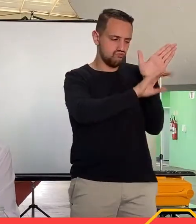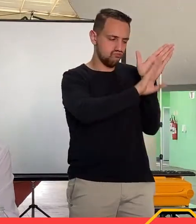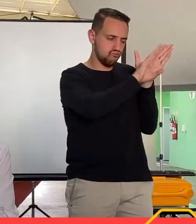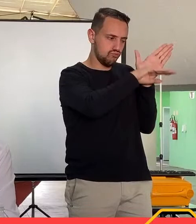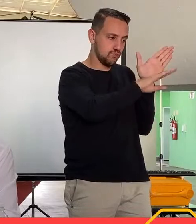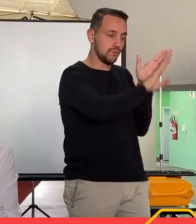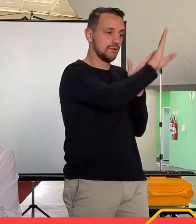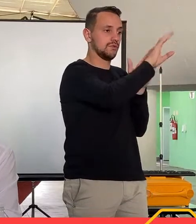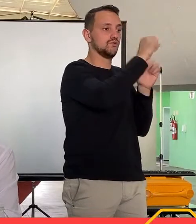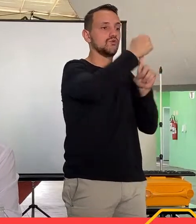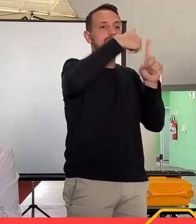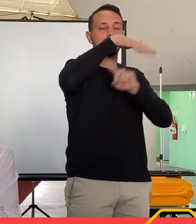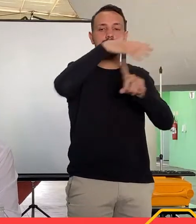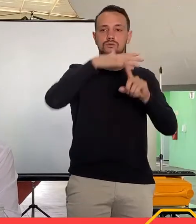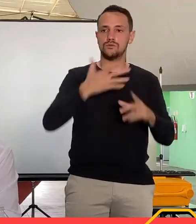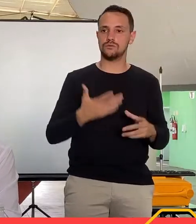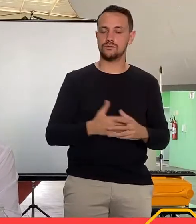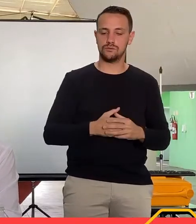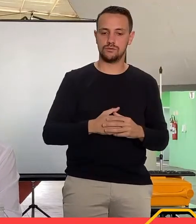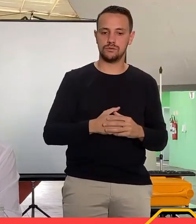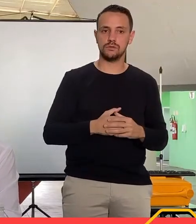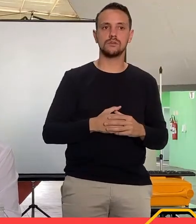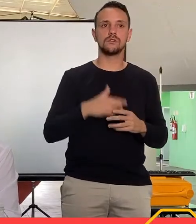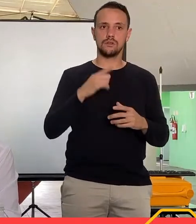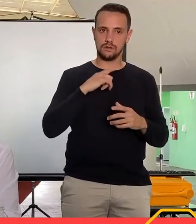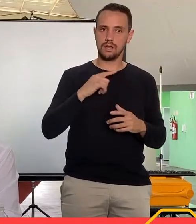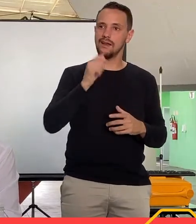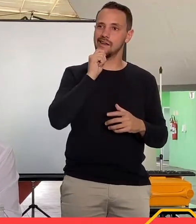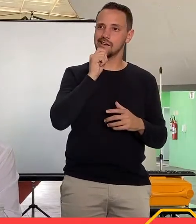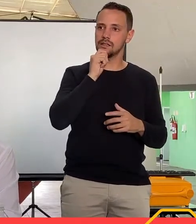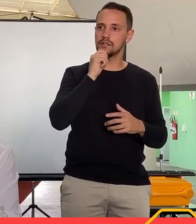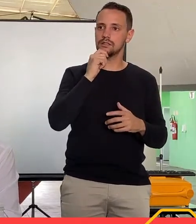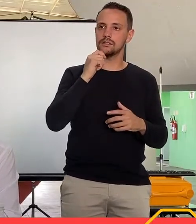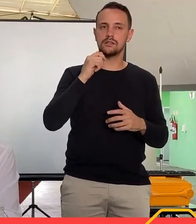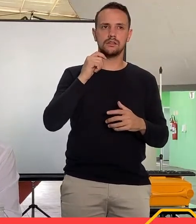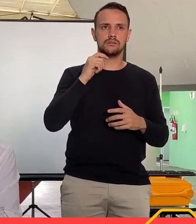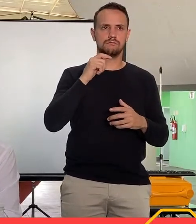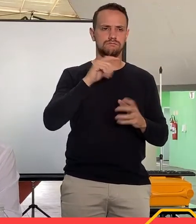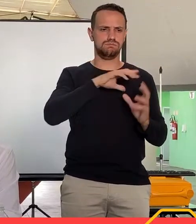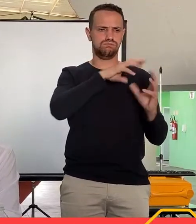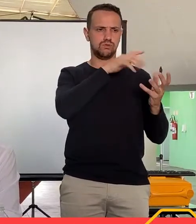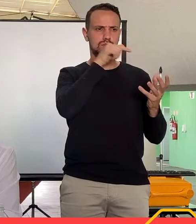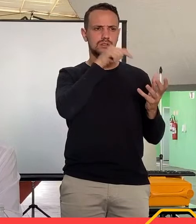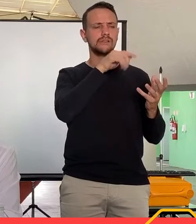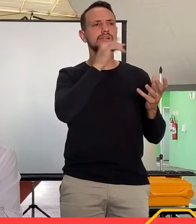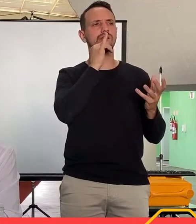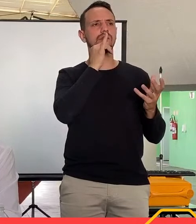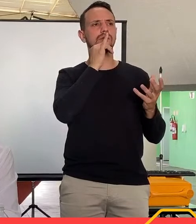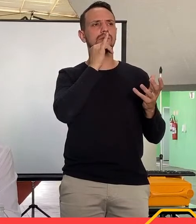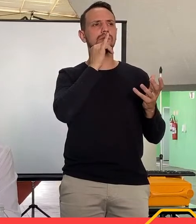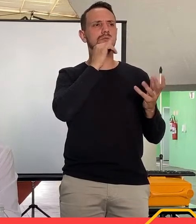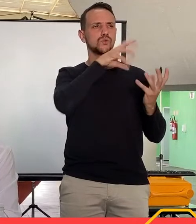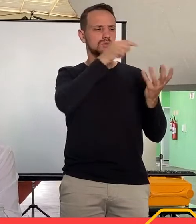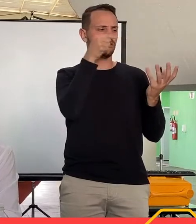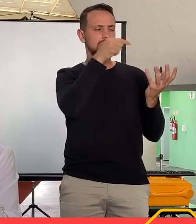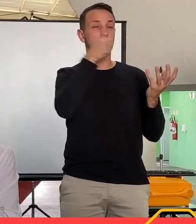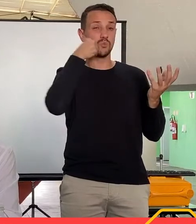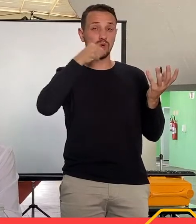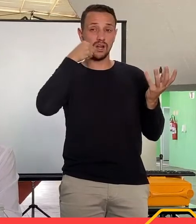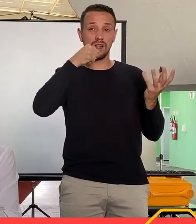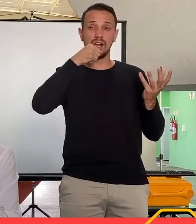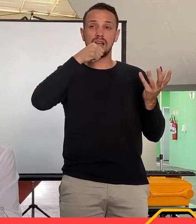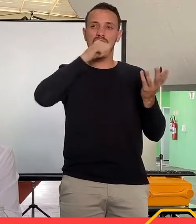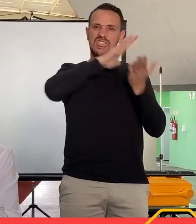social. Então você tem ainda porções enormes do planeta onde a mulher é discriminada,